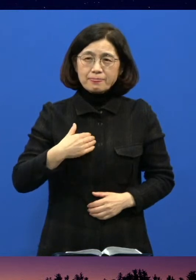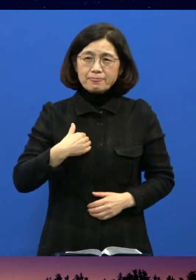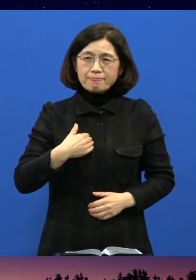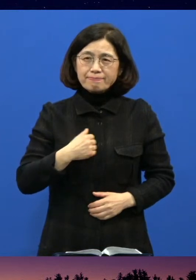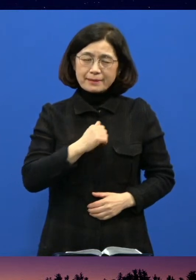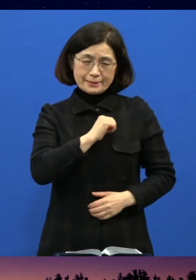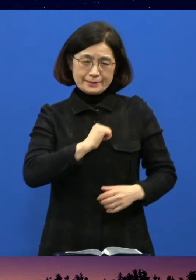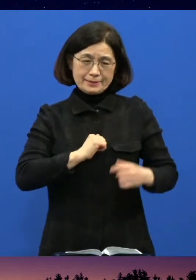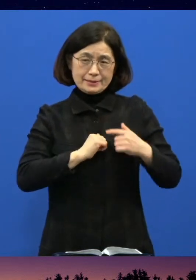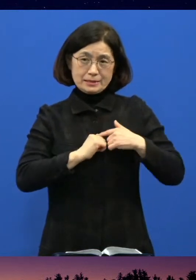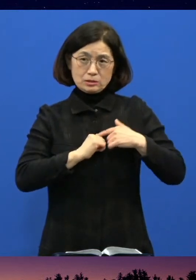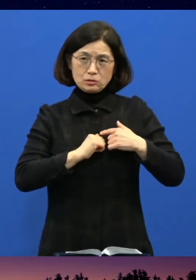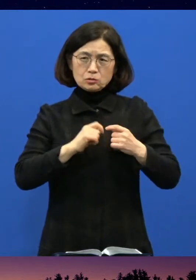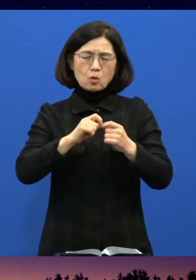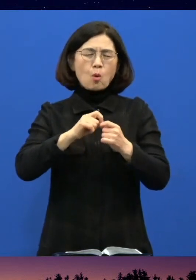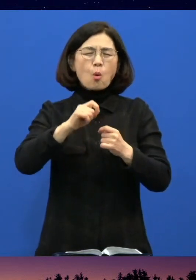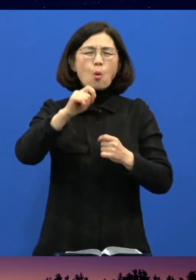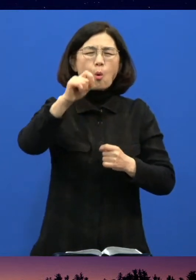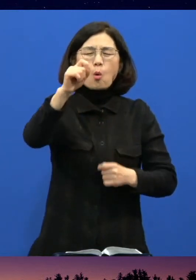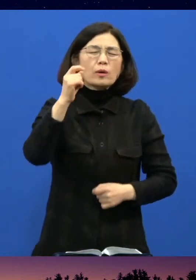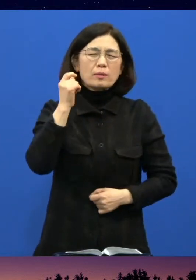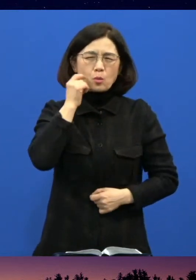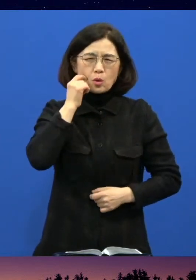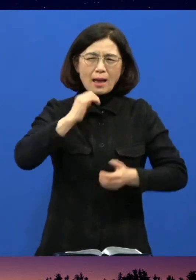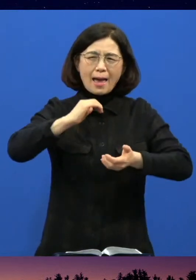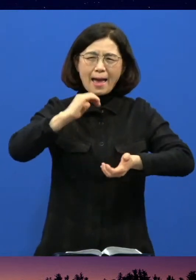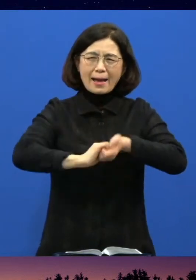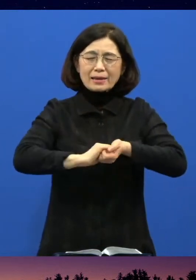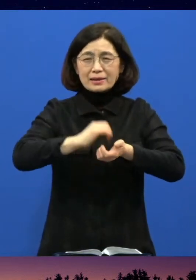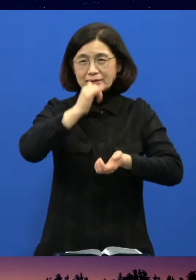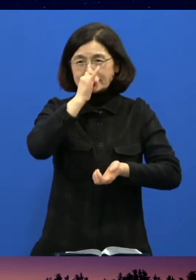가요. 언젠가는 한계를 맞을 수가 있어요.